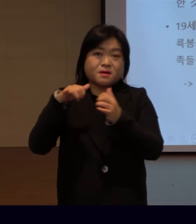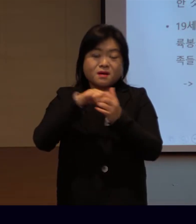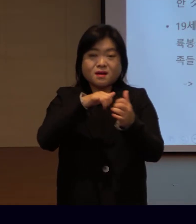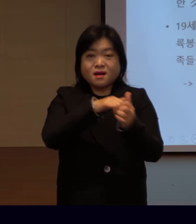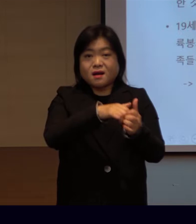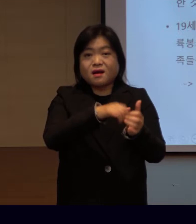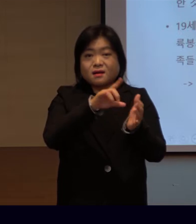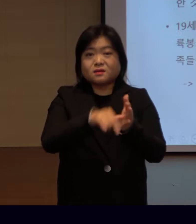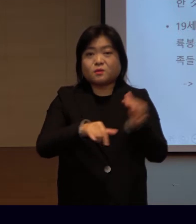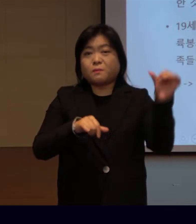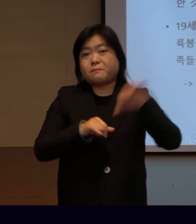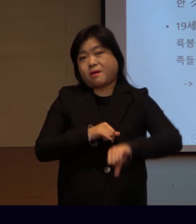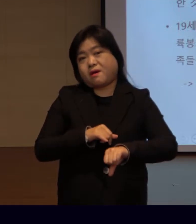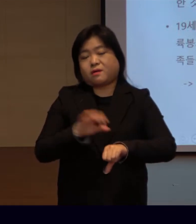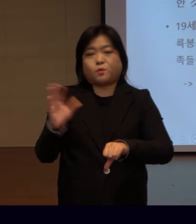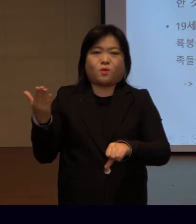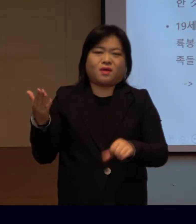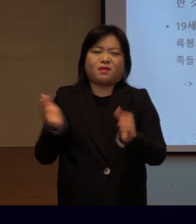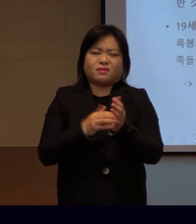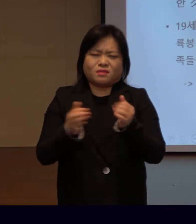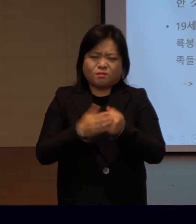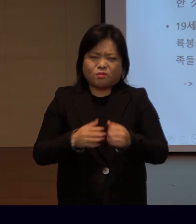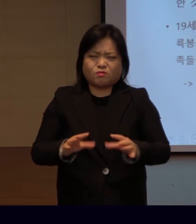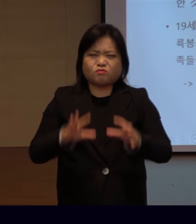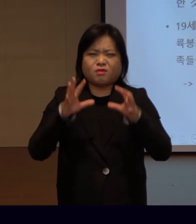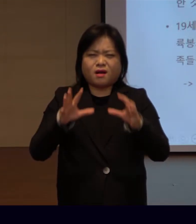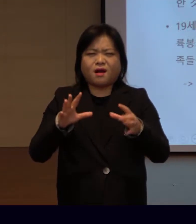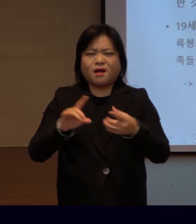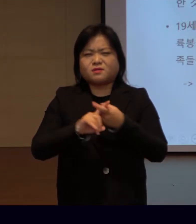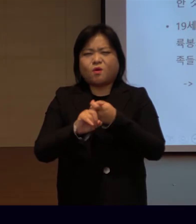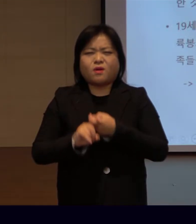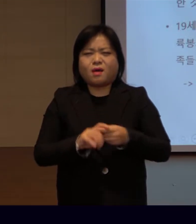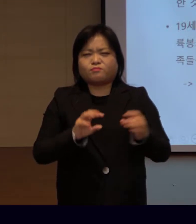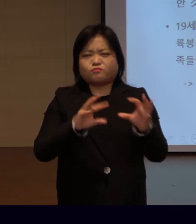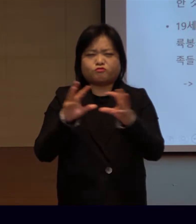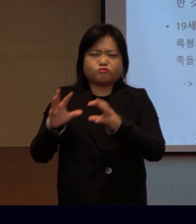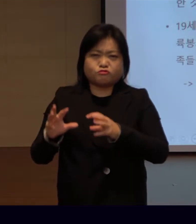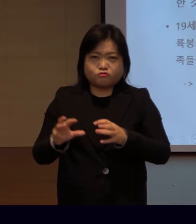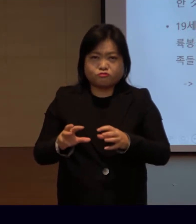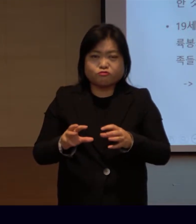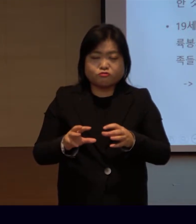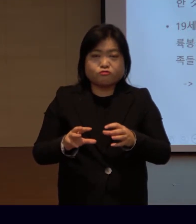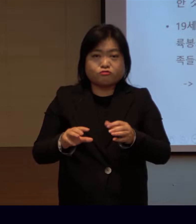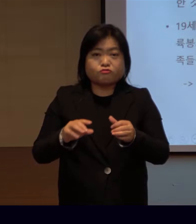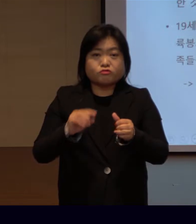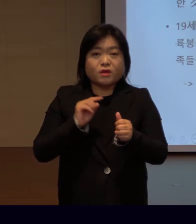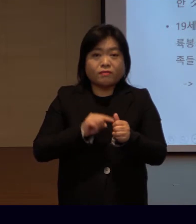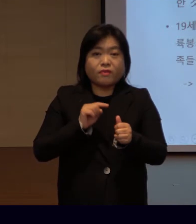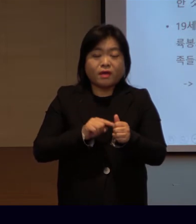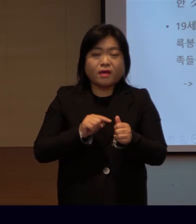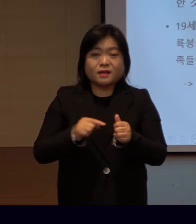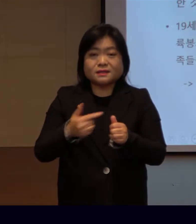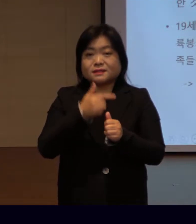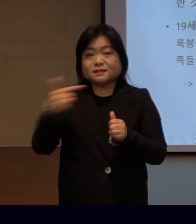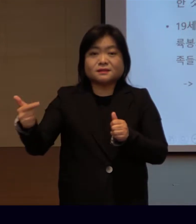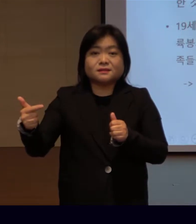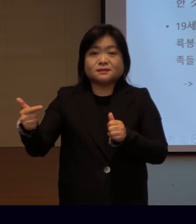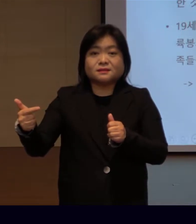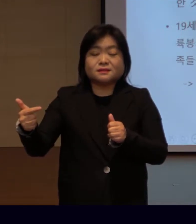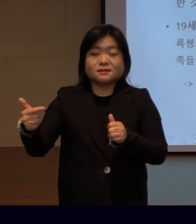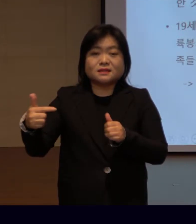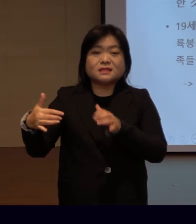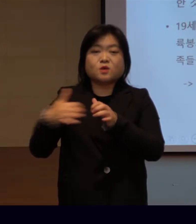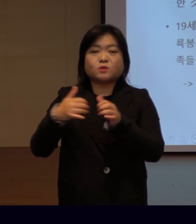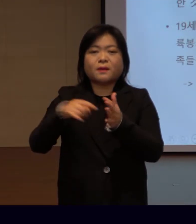말입니다. 패하는 바람에 국가가 연합국 그 연합국들에게 엄청난 이제